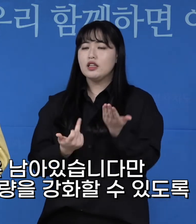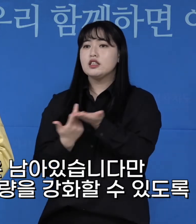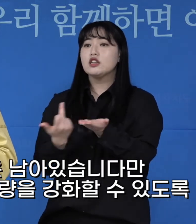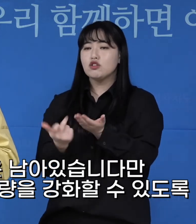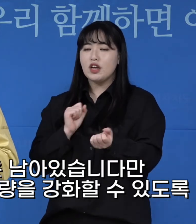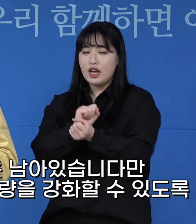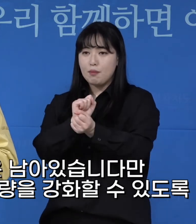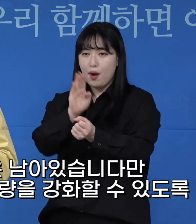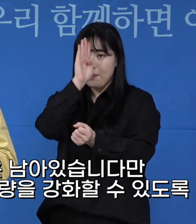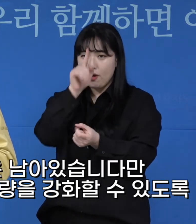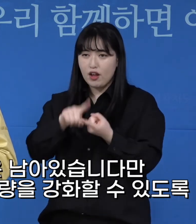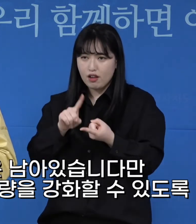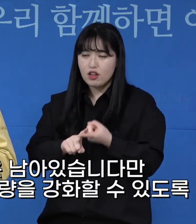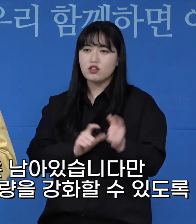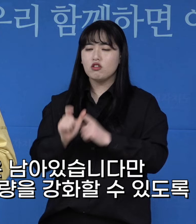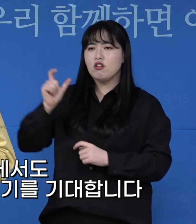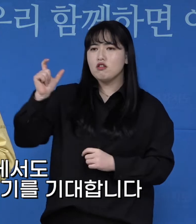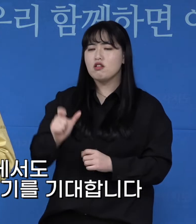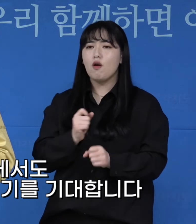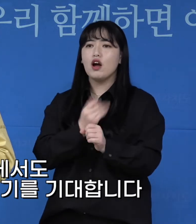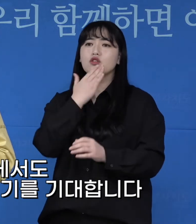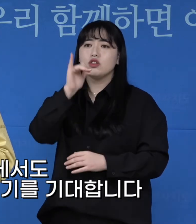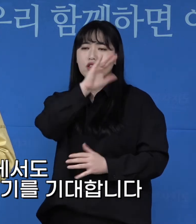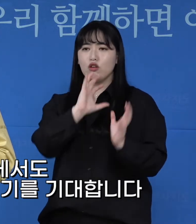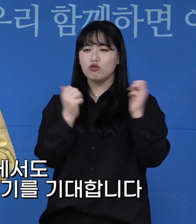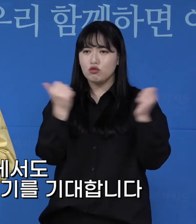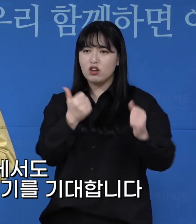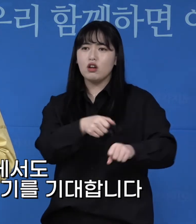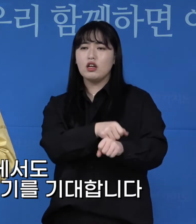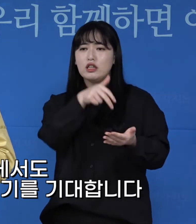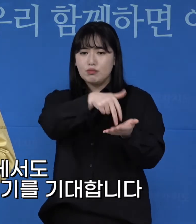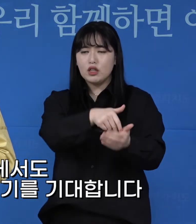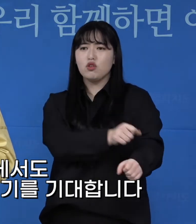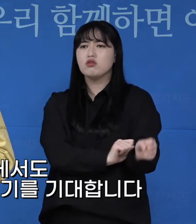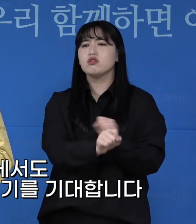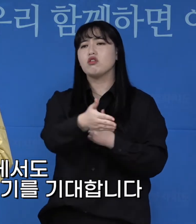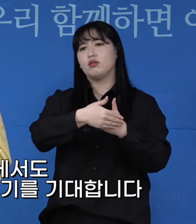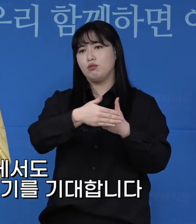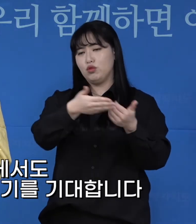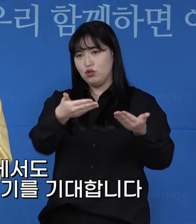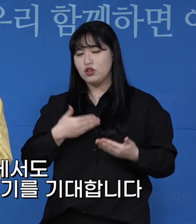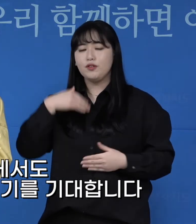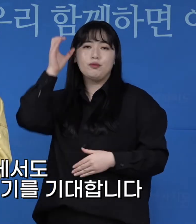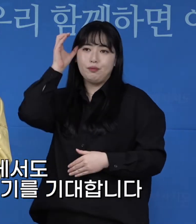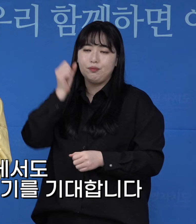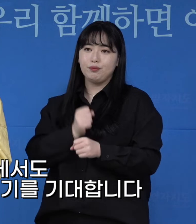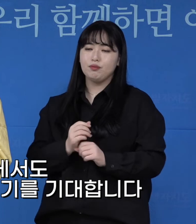제주의 감염병 대응 역량을 강화할 수 있도록 국회에서도 적극 협력해 주시기를 기대합니다.